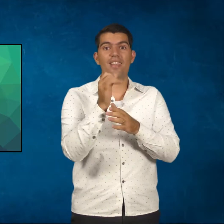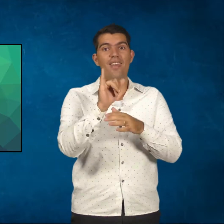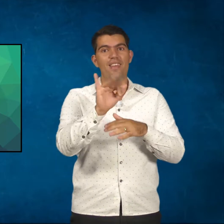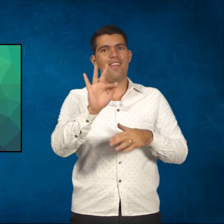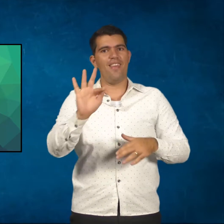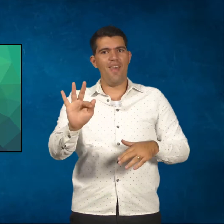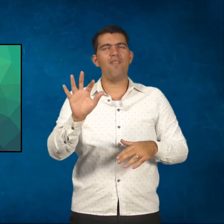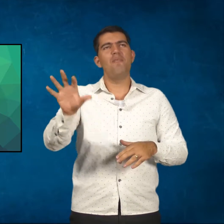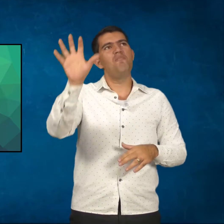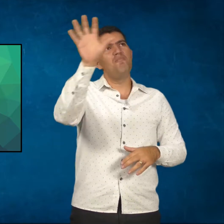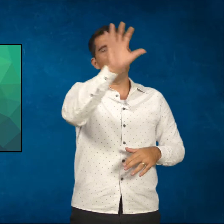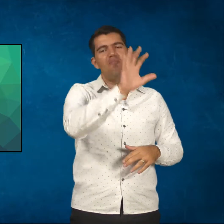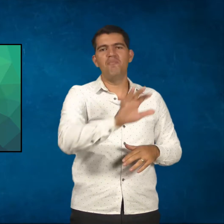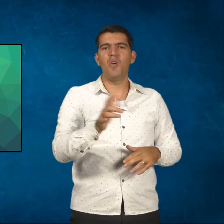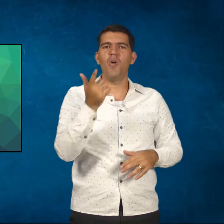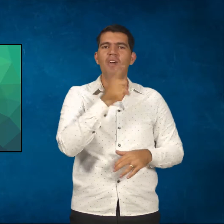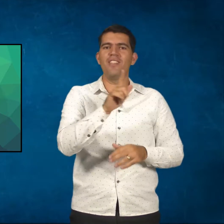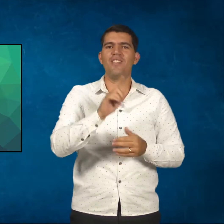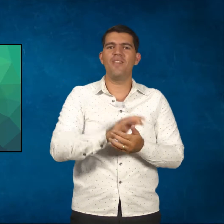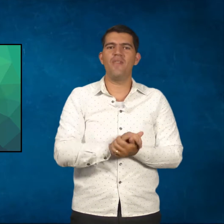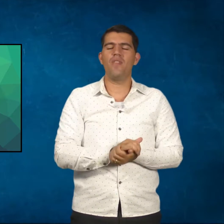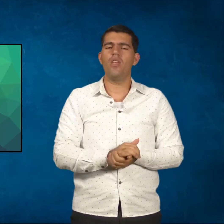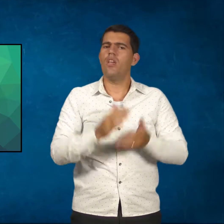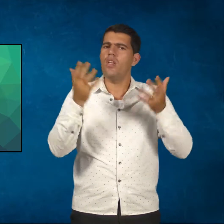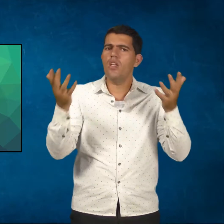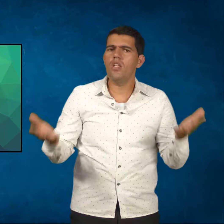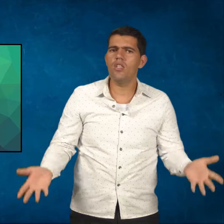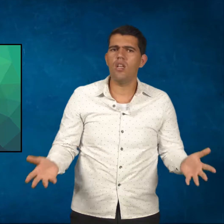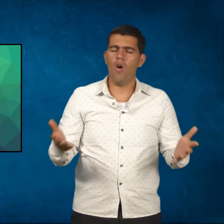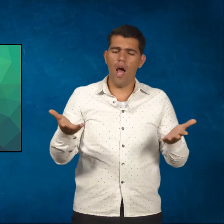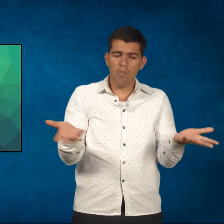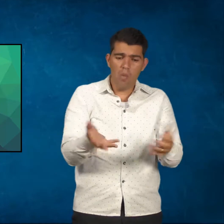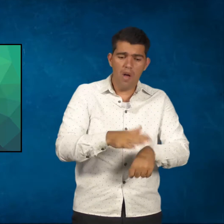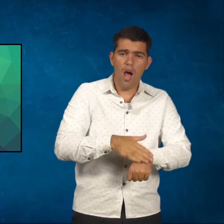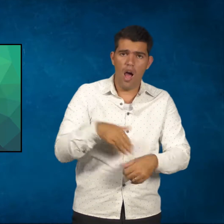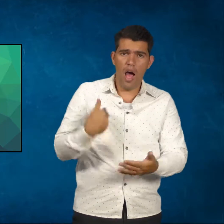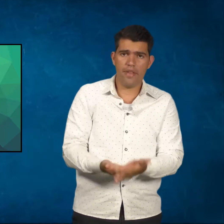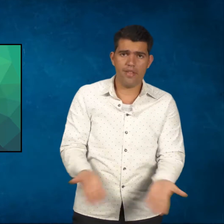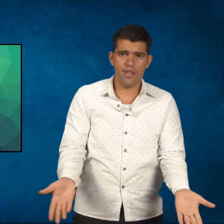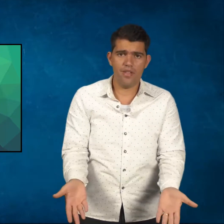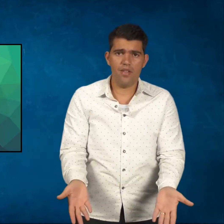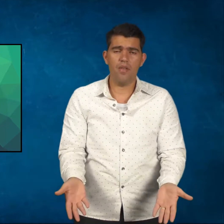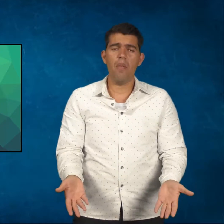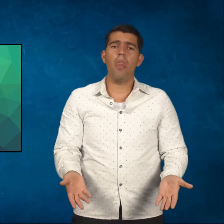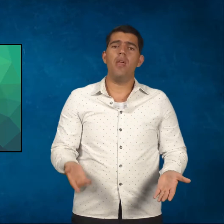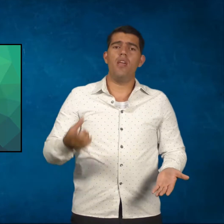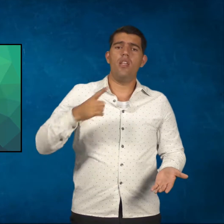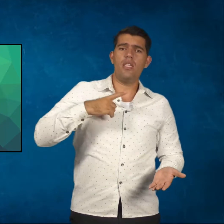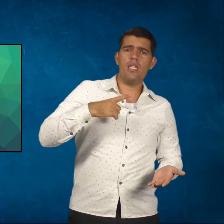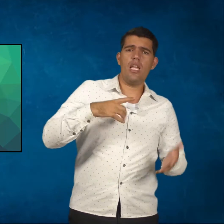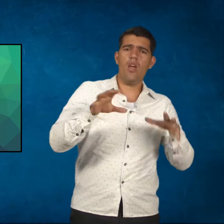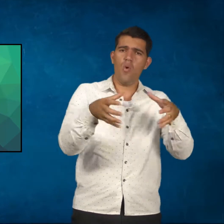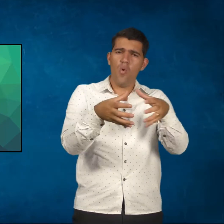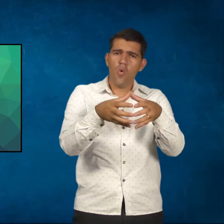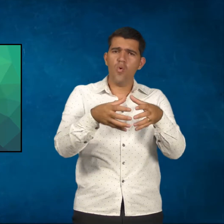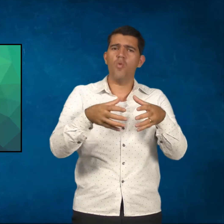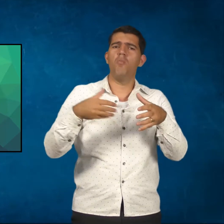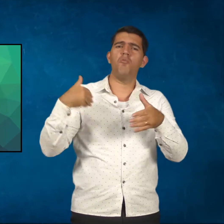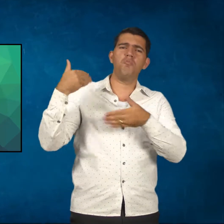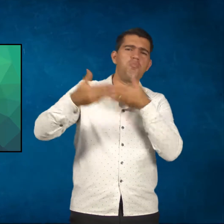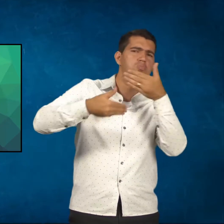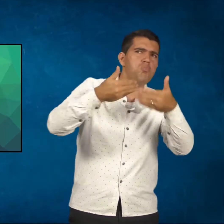institutos federais. Se até aquele momento, essa rede tinha consolidado sua